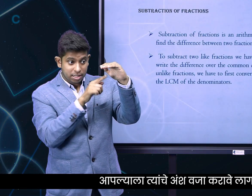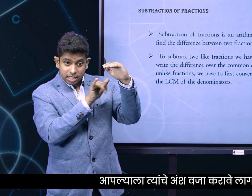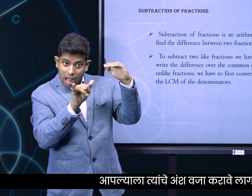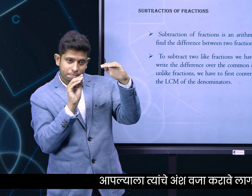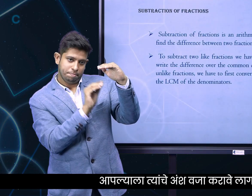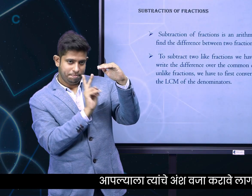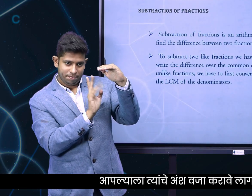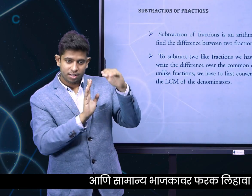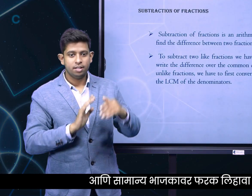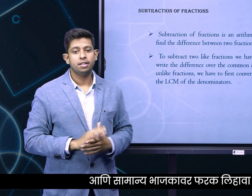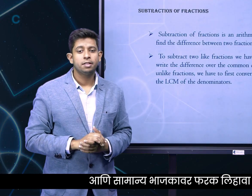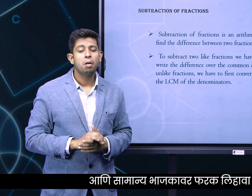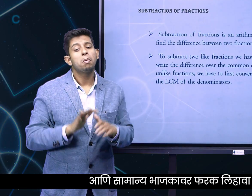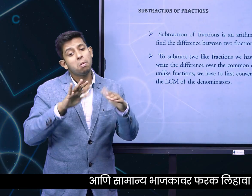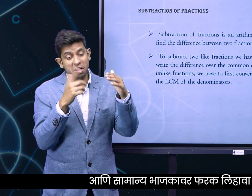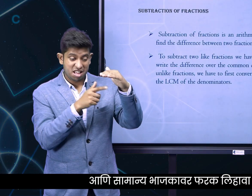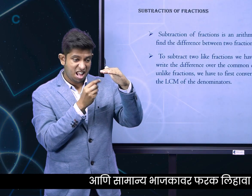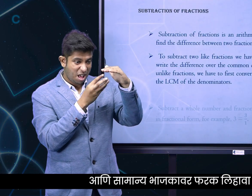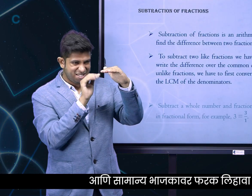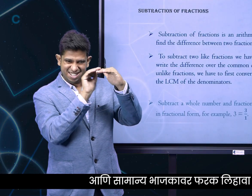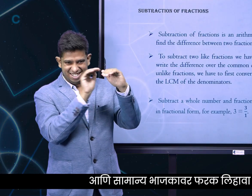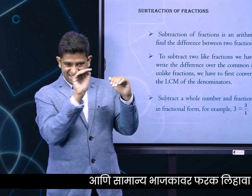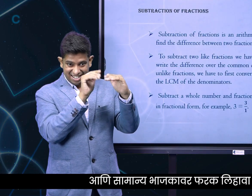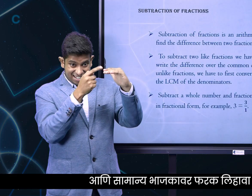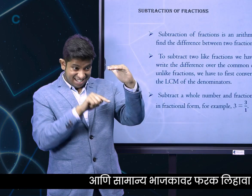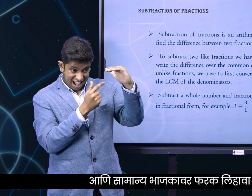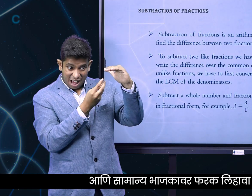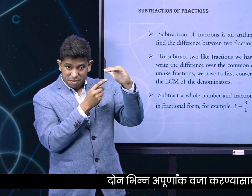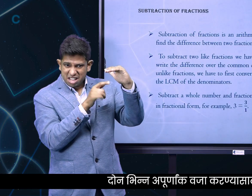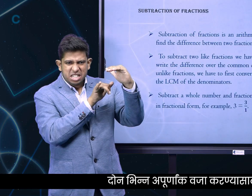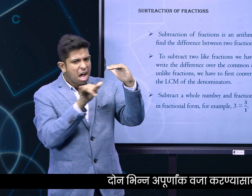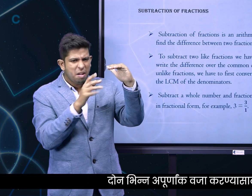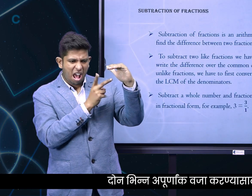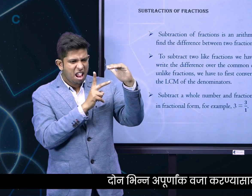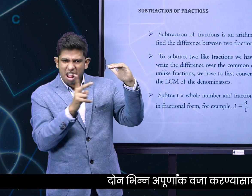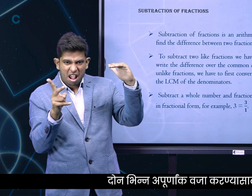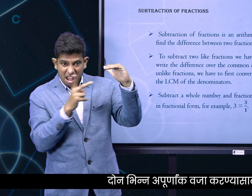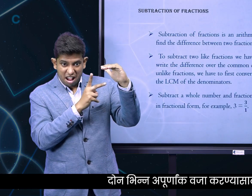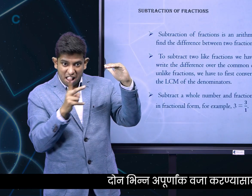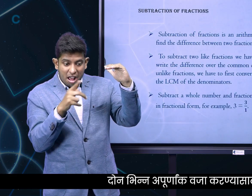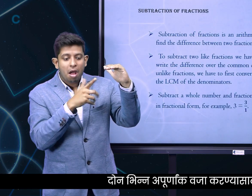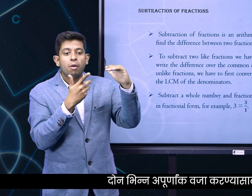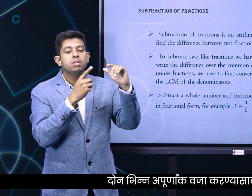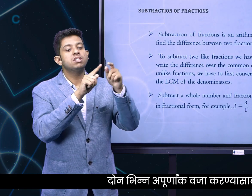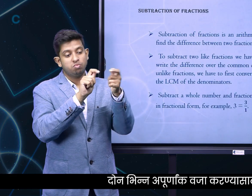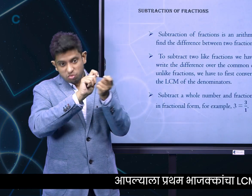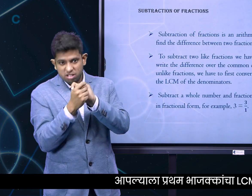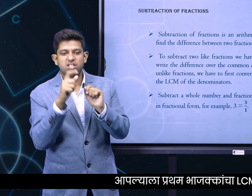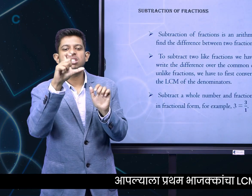करावे लागतात आणि सामान्य भाजक फरक लिहावा लागेल. दोन भिन्न अपूर्णांक वजा करण्यासाठी